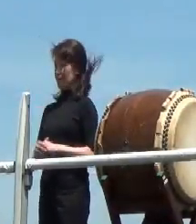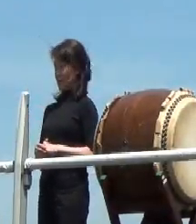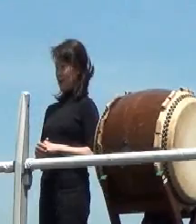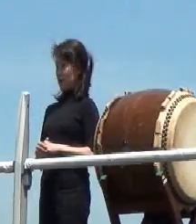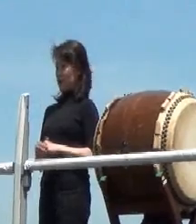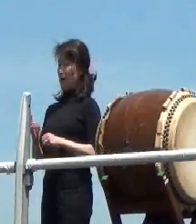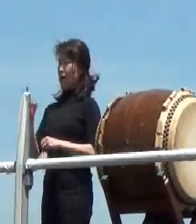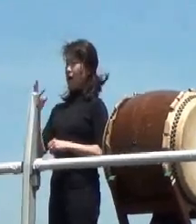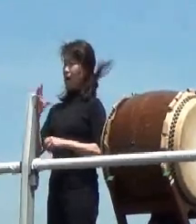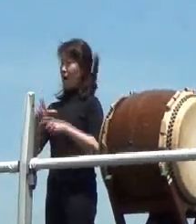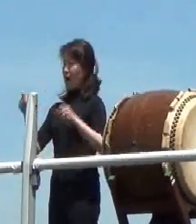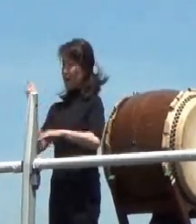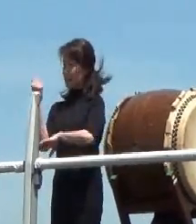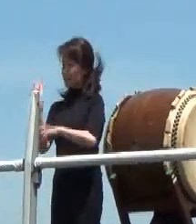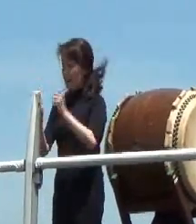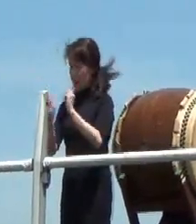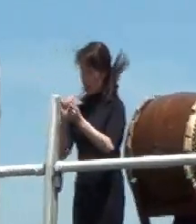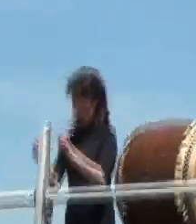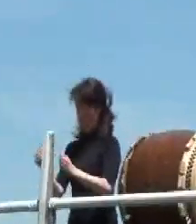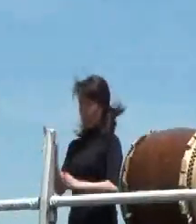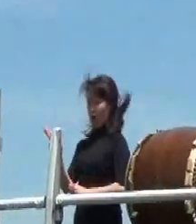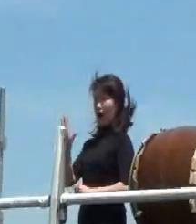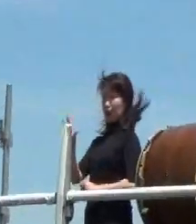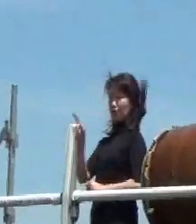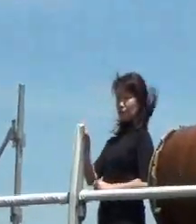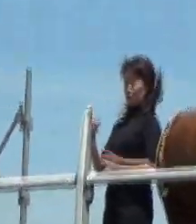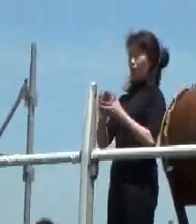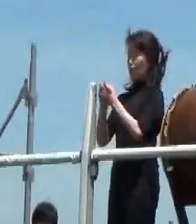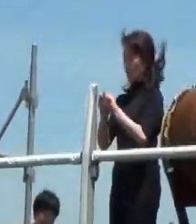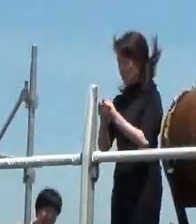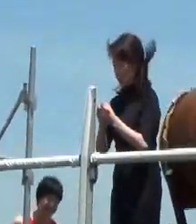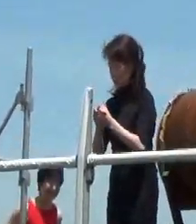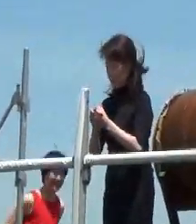の、春野智さん、よろしくお願いします。